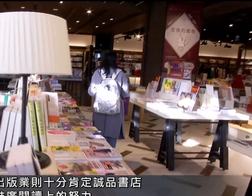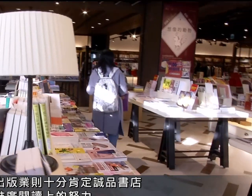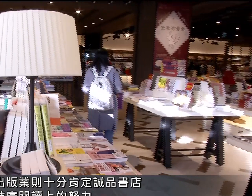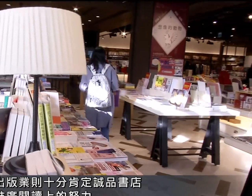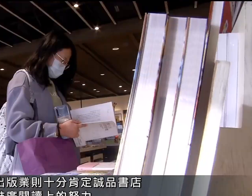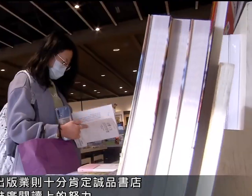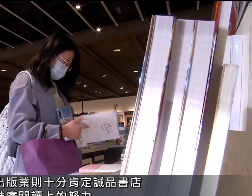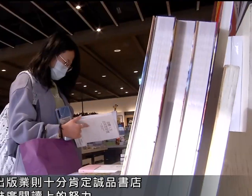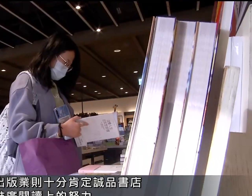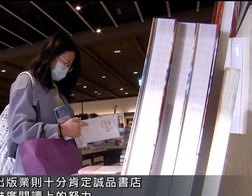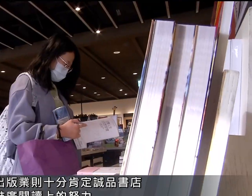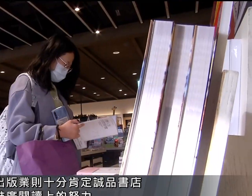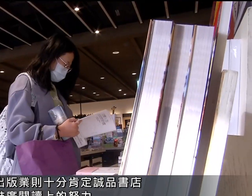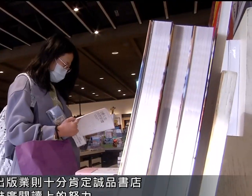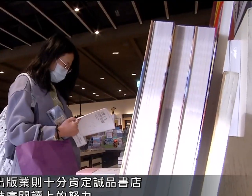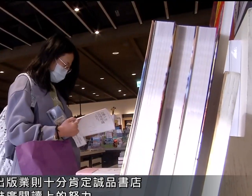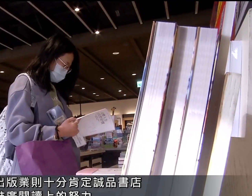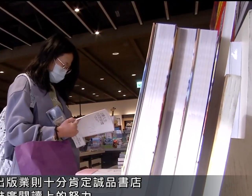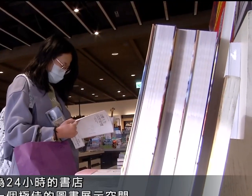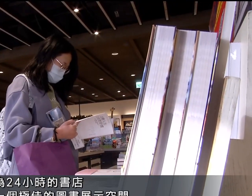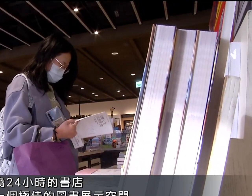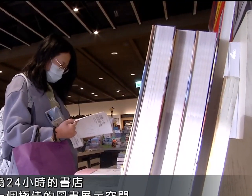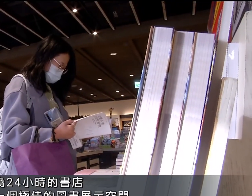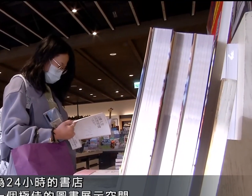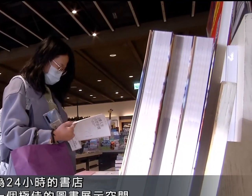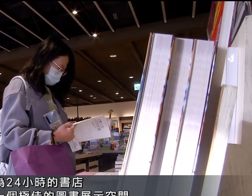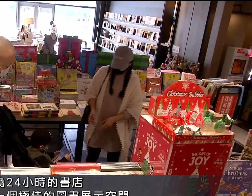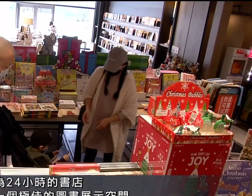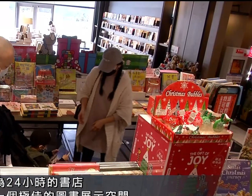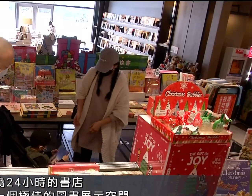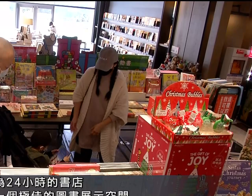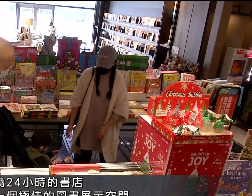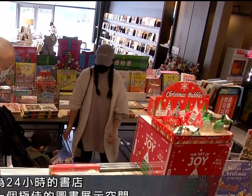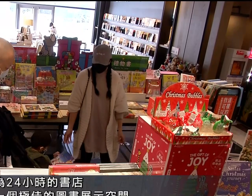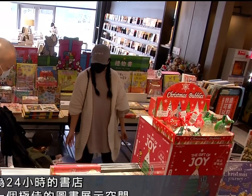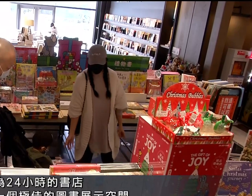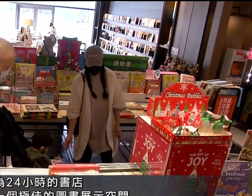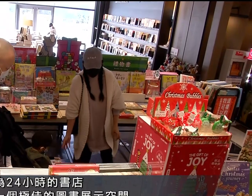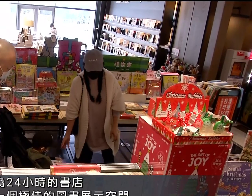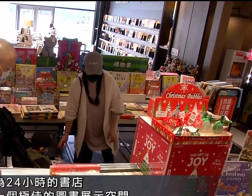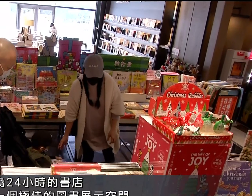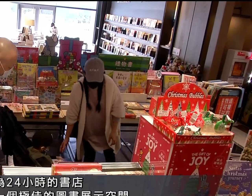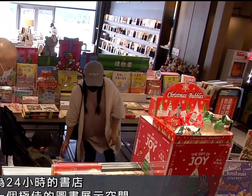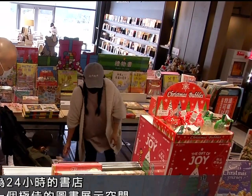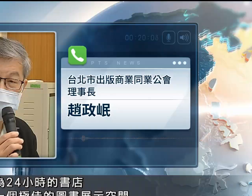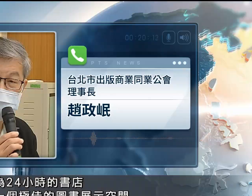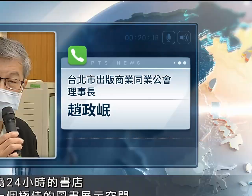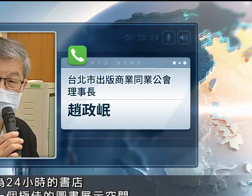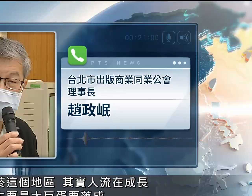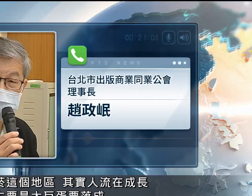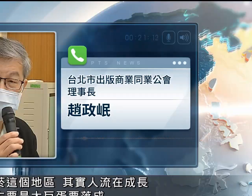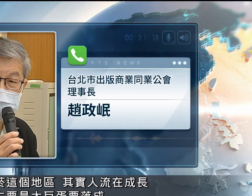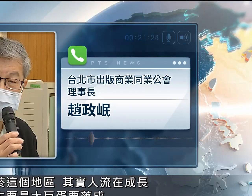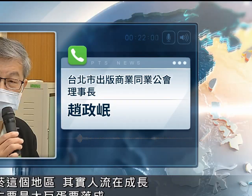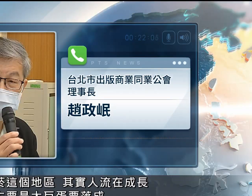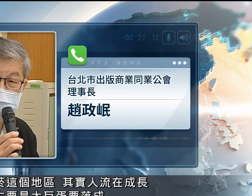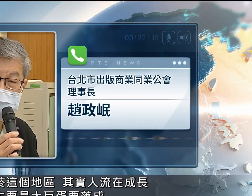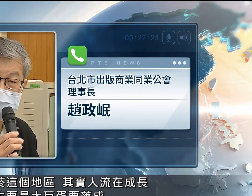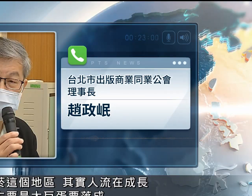在推广阅读上的努力，认为24小时的书店是一个极佳的图书展示空间。 松烟这个地区其实